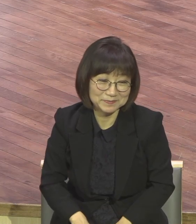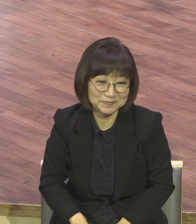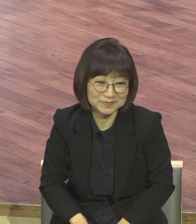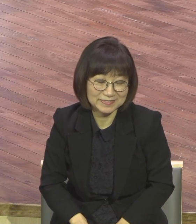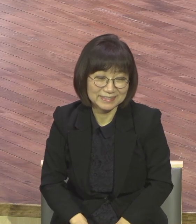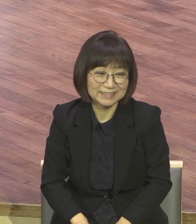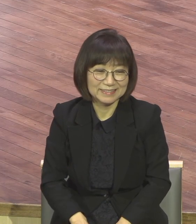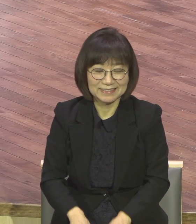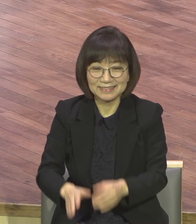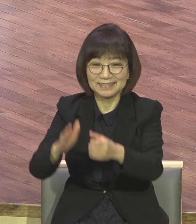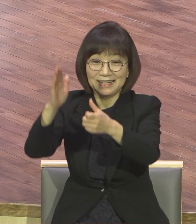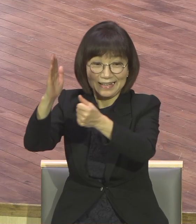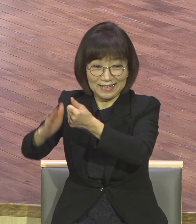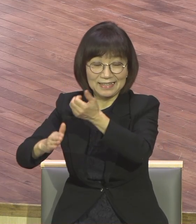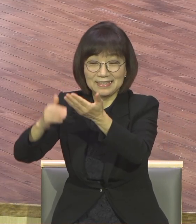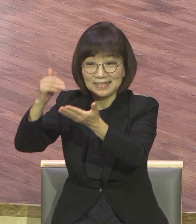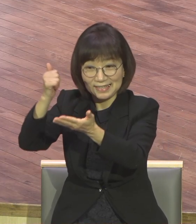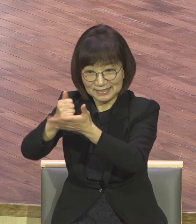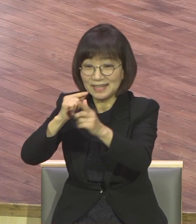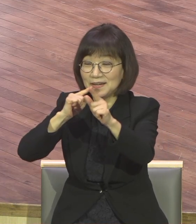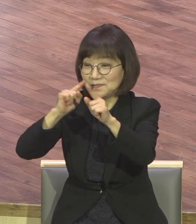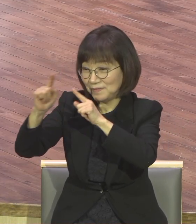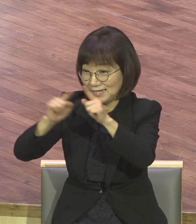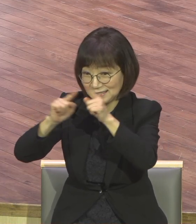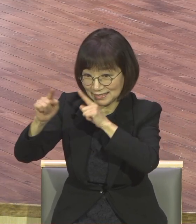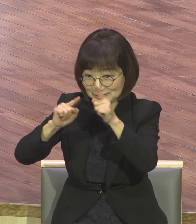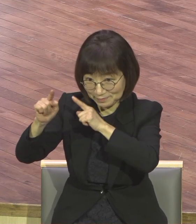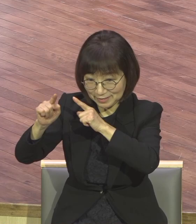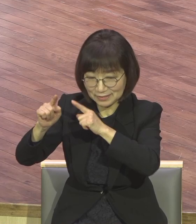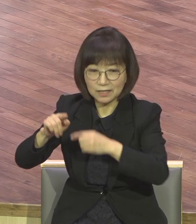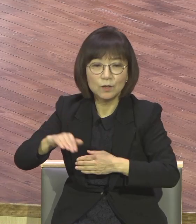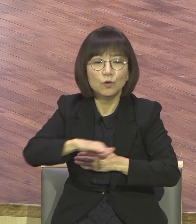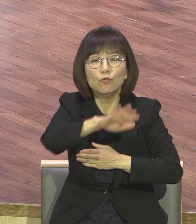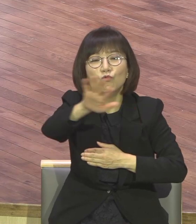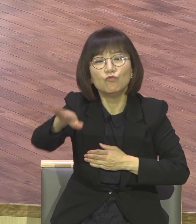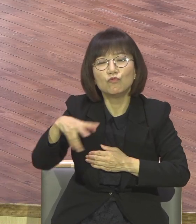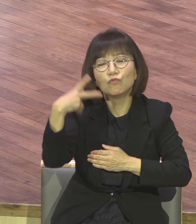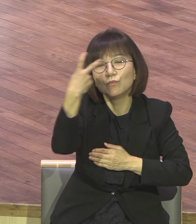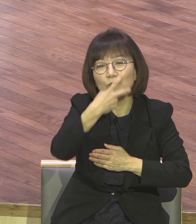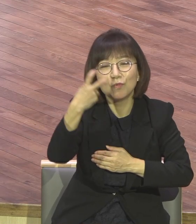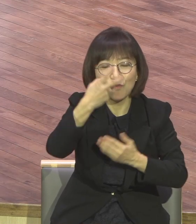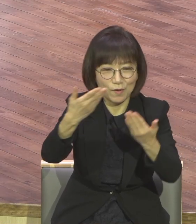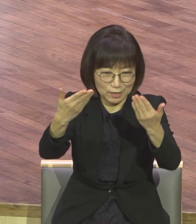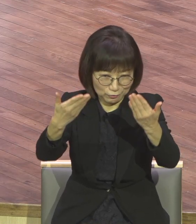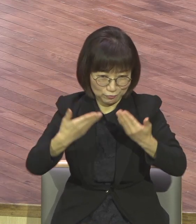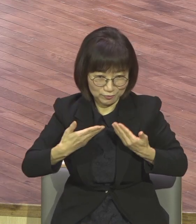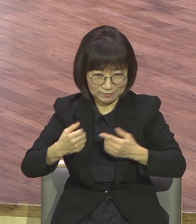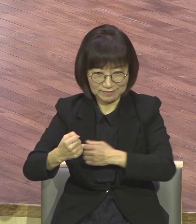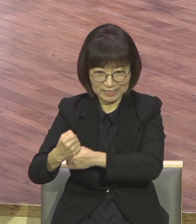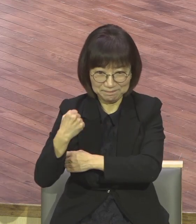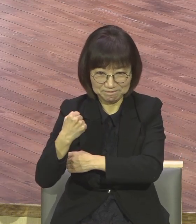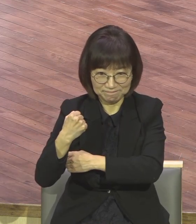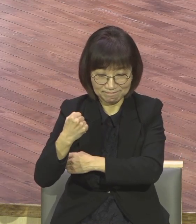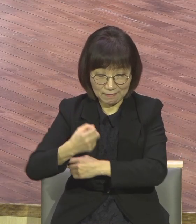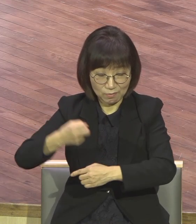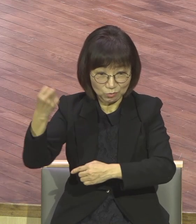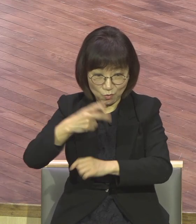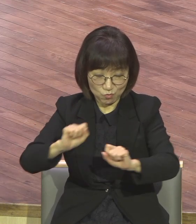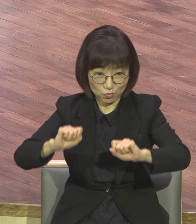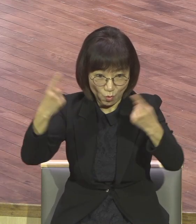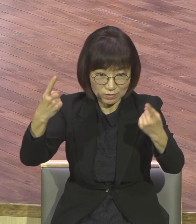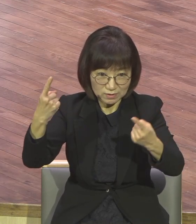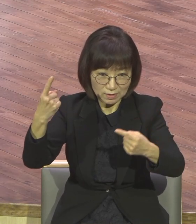특별히 하나님 말씀은요, 우리를 지키는 갑주요, 갑주. 동시에 유일한 공격무기예요.